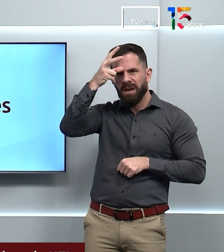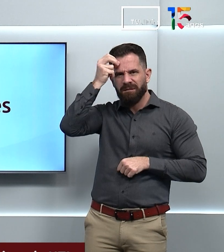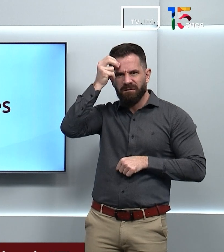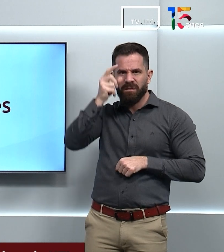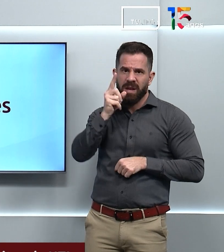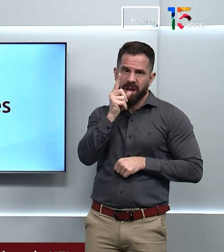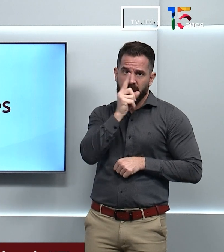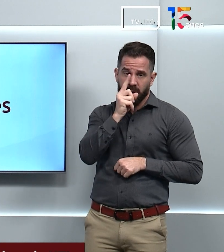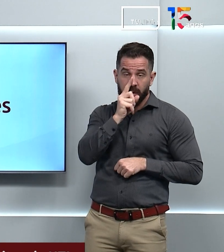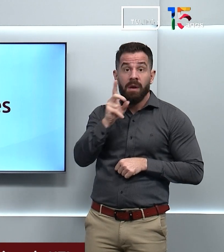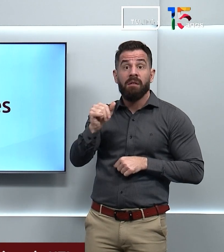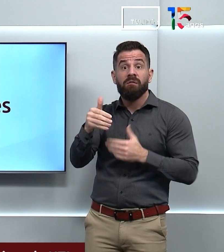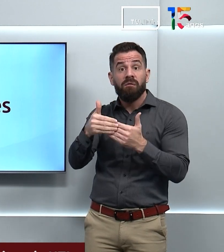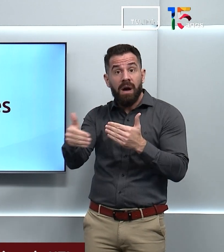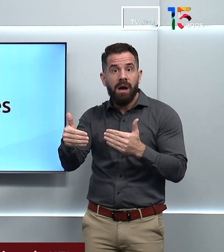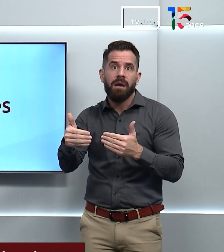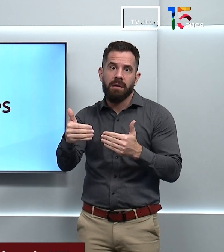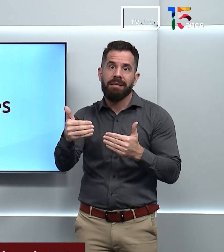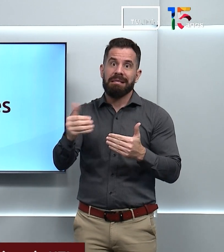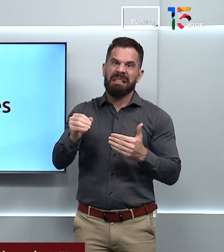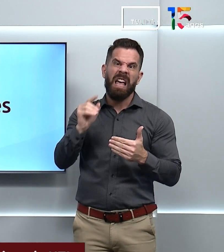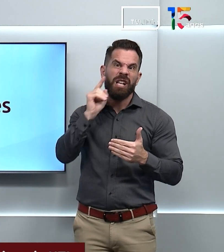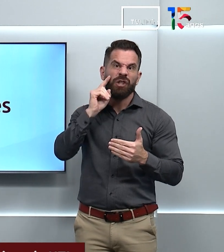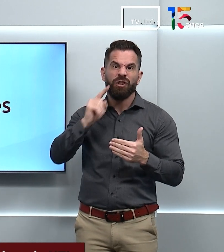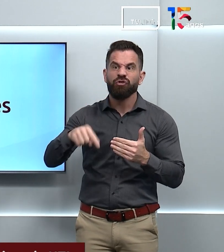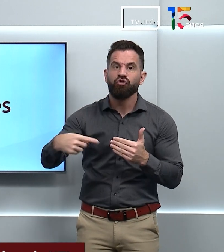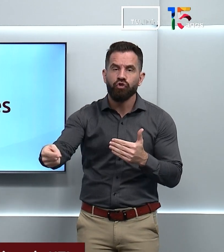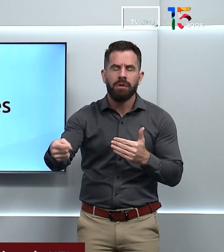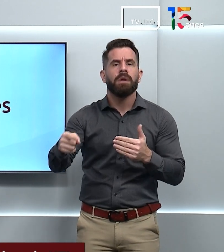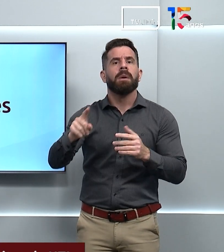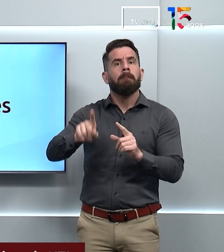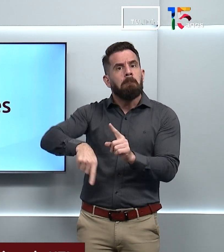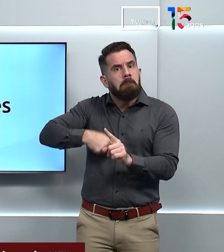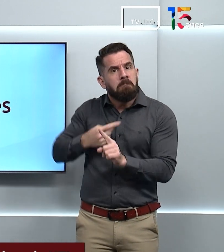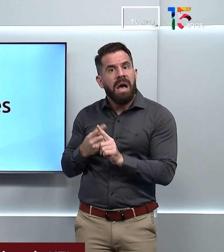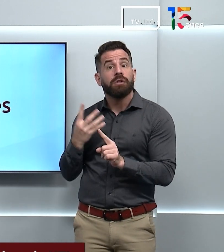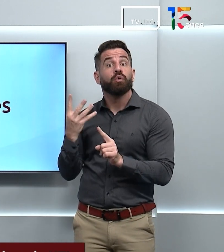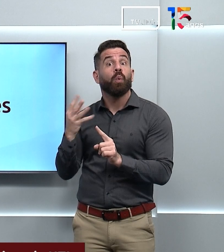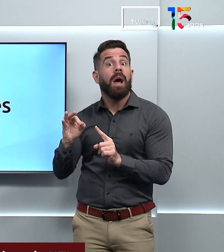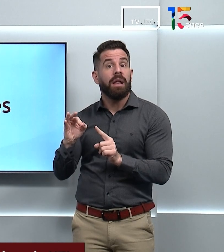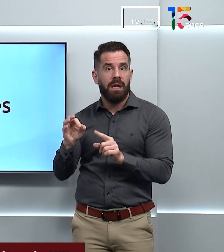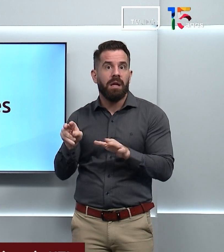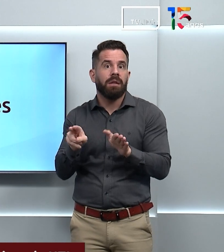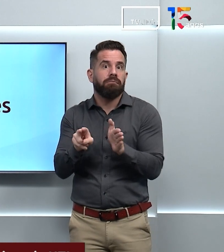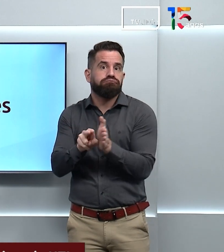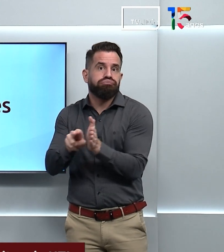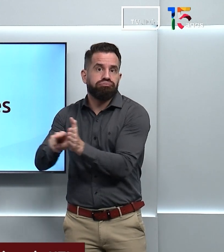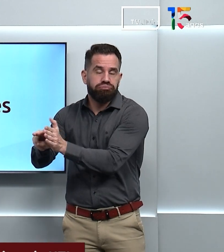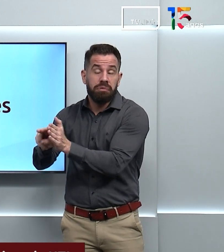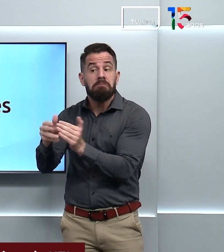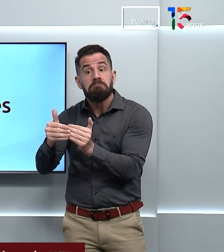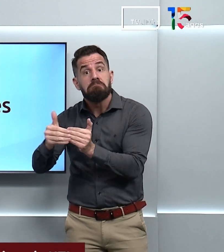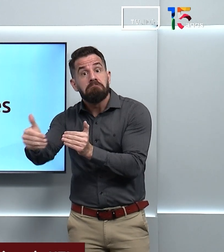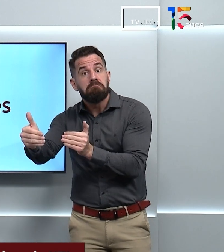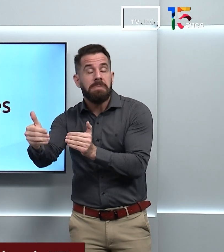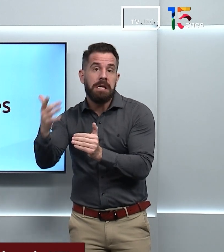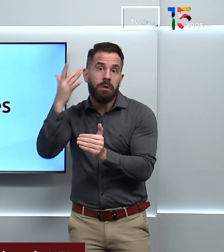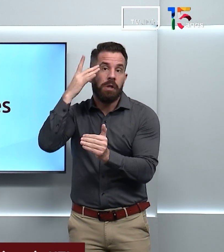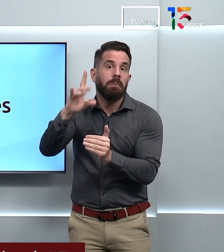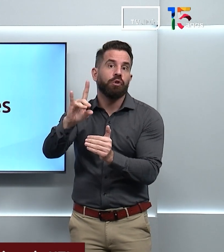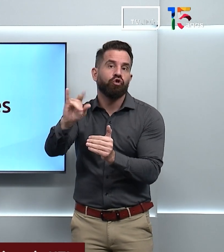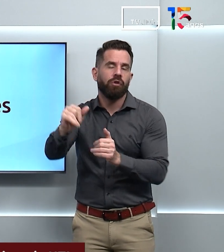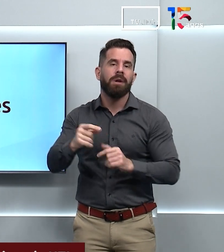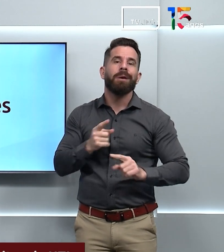10 dias. E há a possibilidade da contratação de mais 40 leitos a curto prazo. E essa notícia é uma resposta